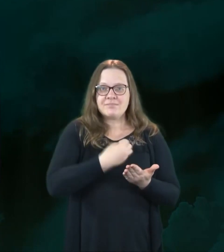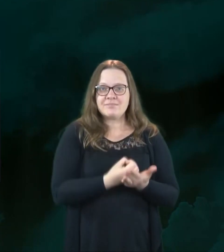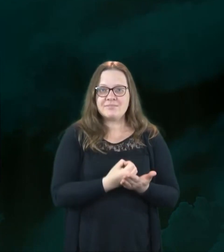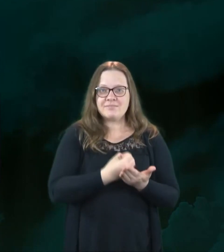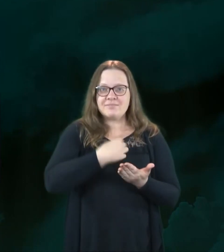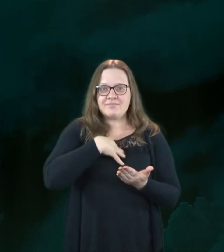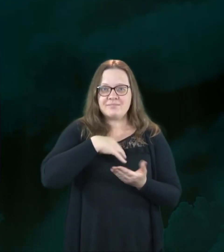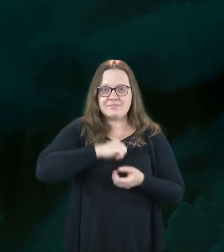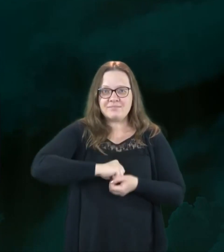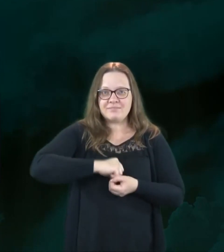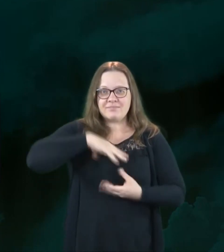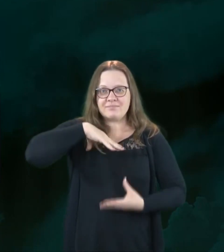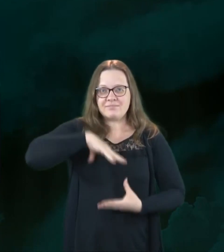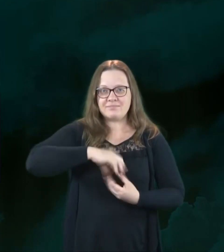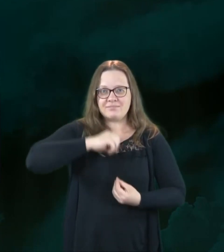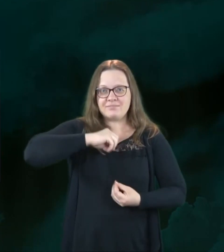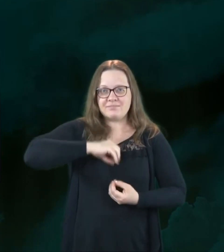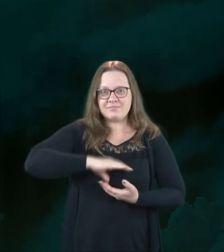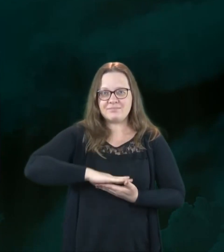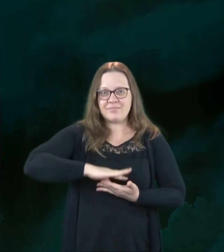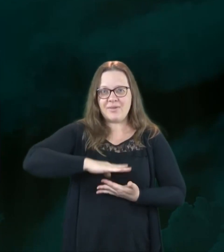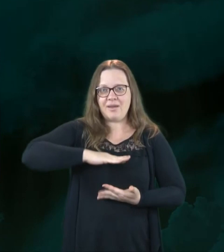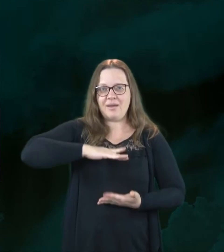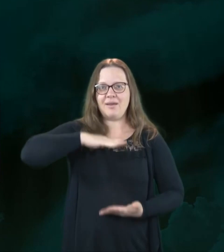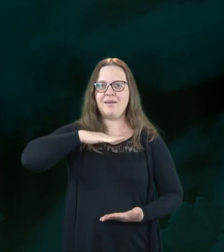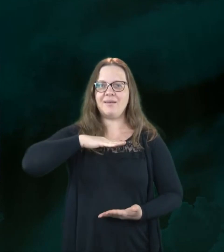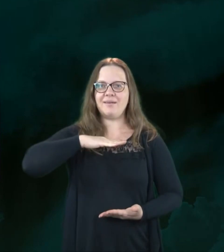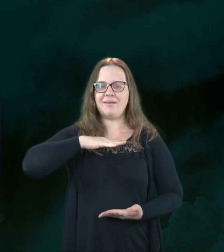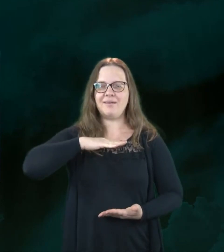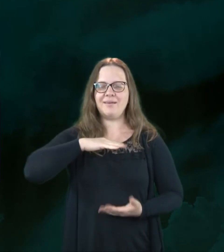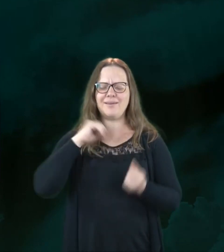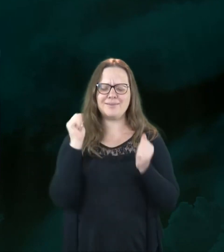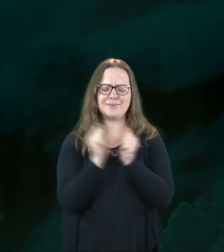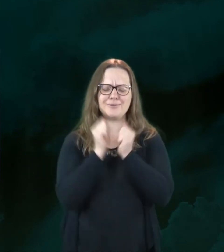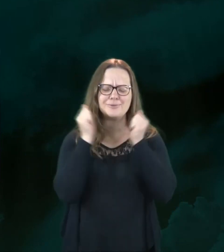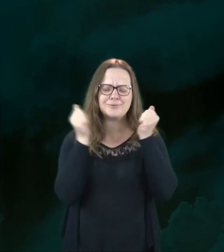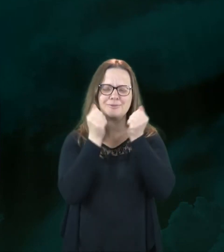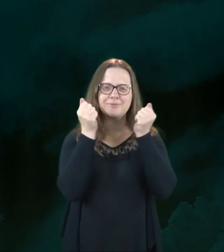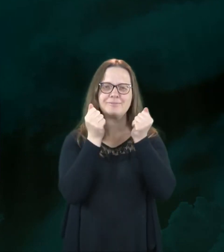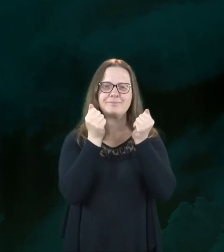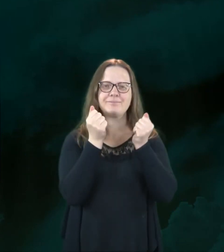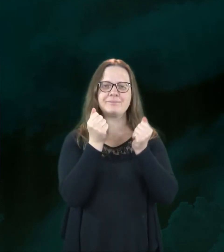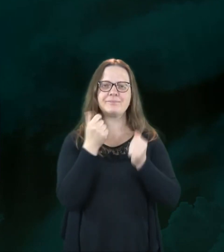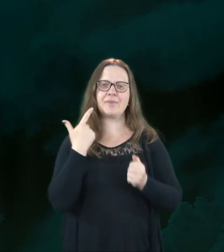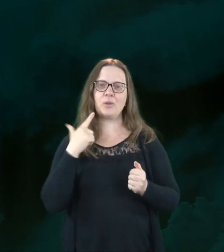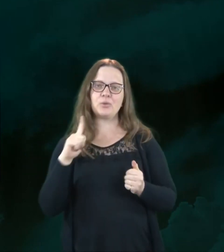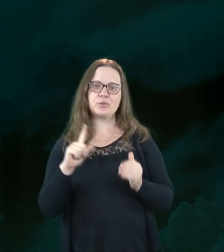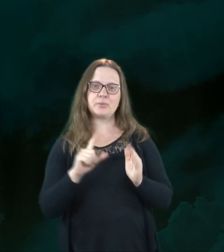sua alma. Aleluia! Então vou terminar com a última figura.